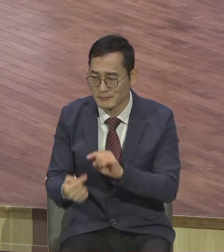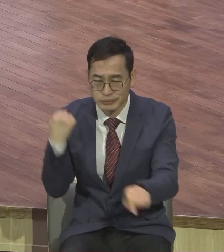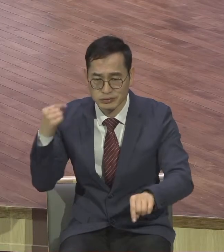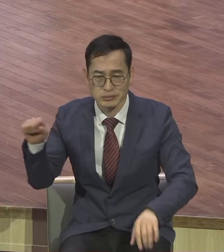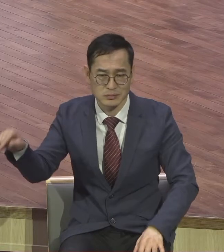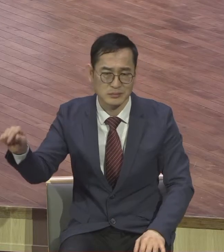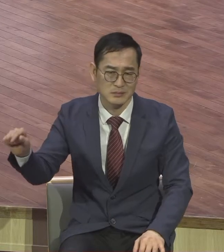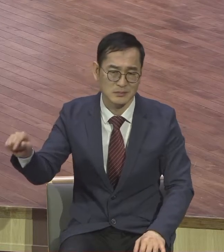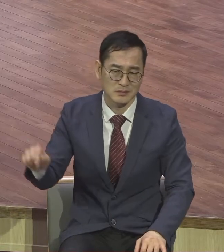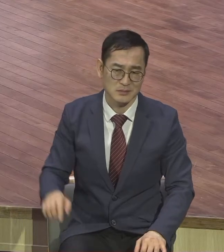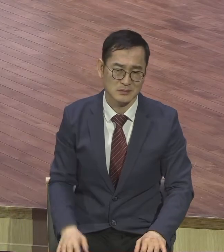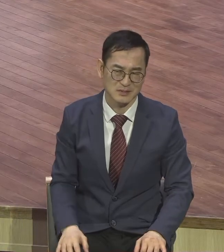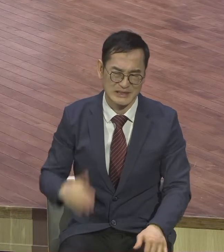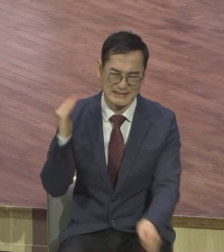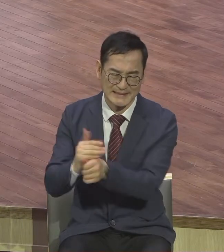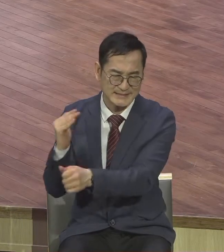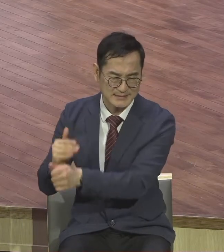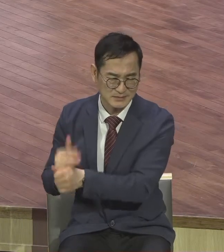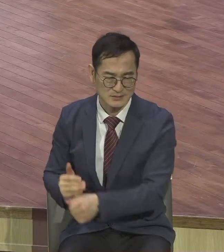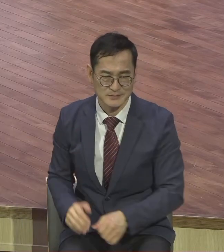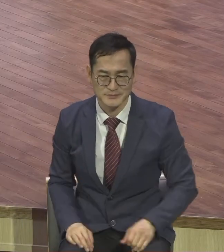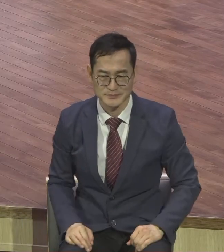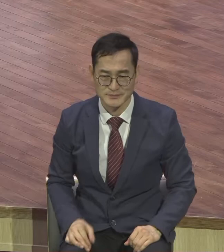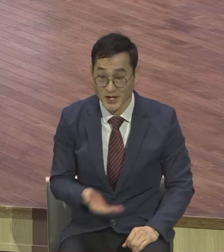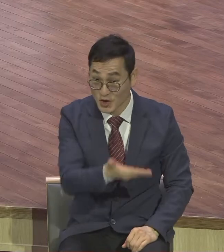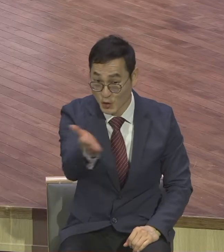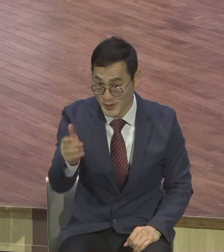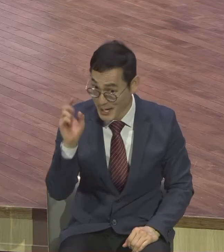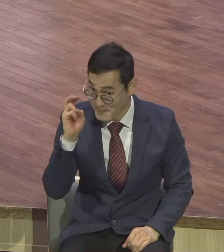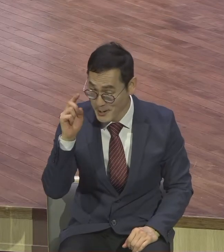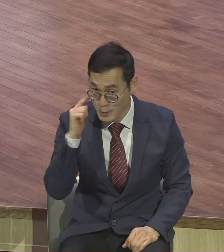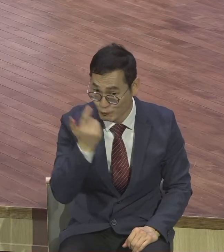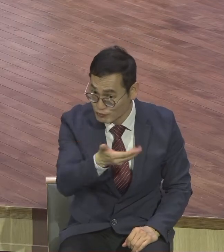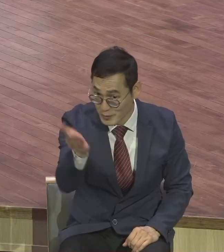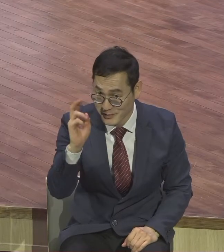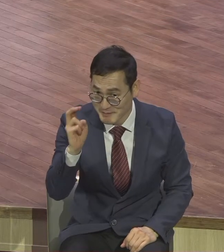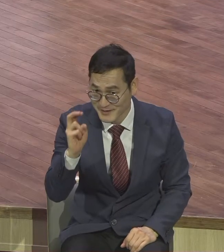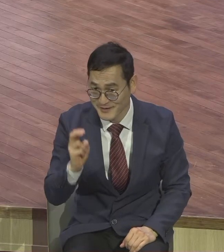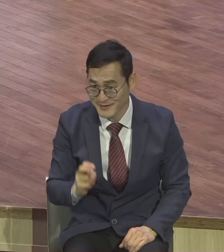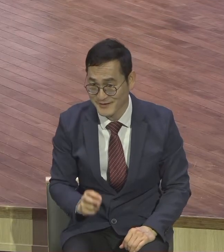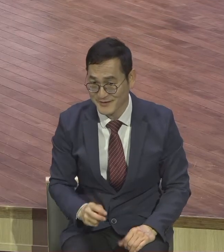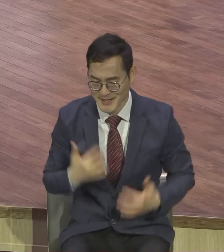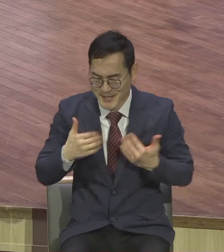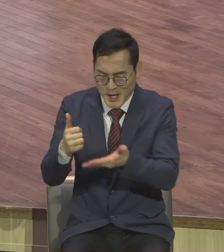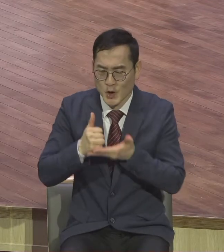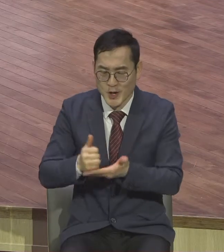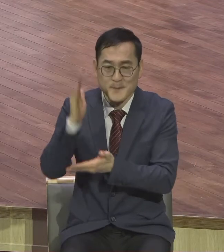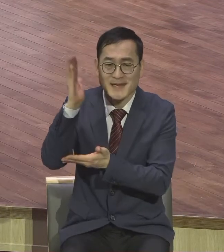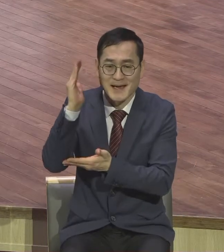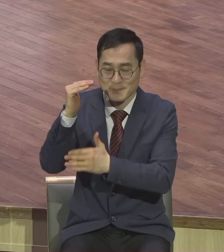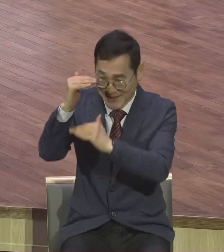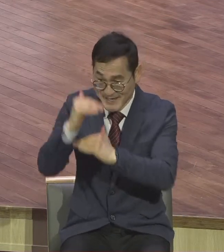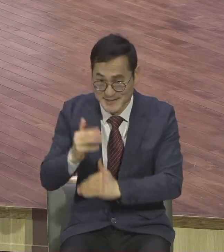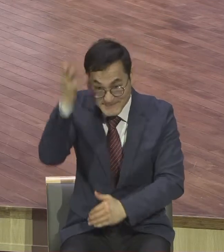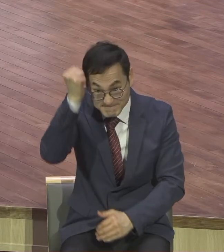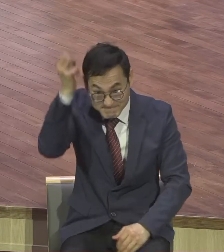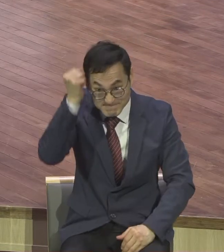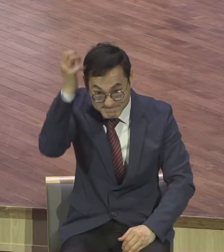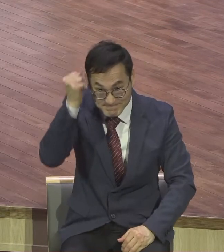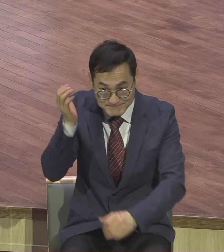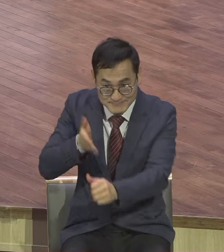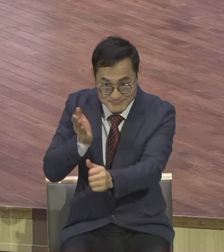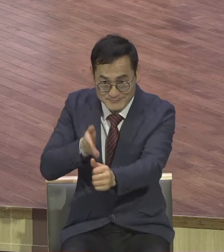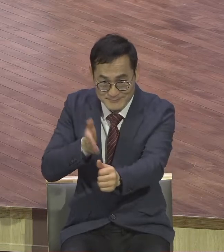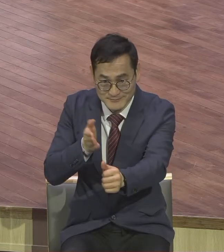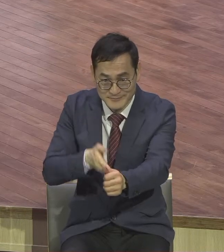영접 메시지 종이 던집니다 백지 십자가 그려서 나와야 돼요 아멘 나와야